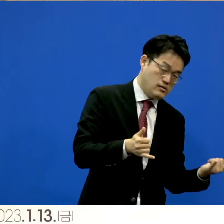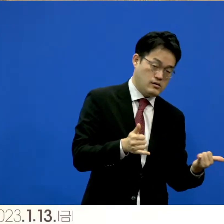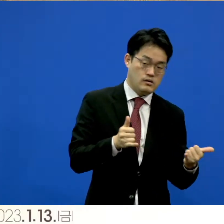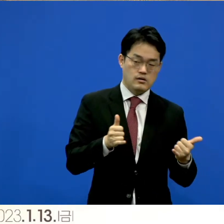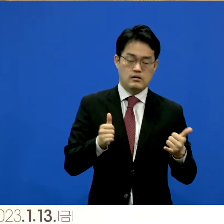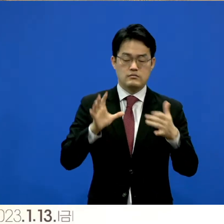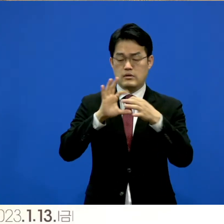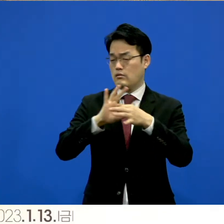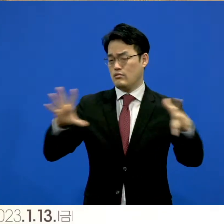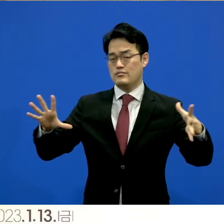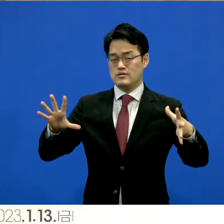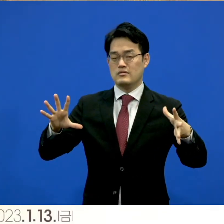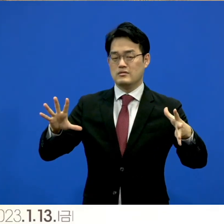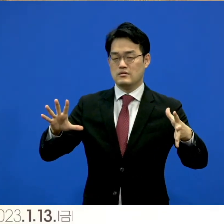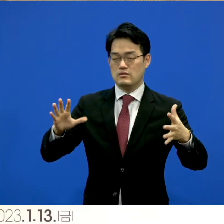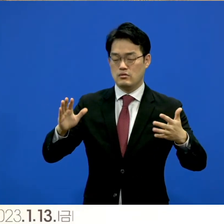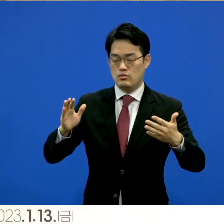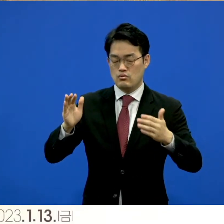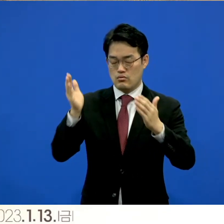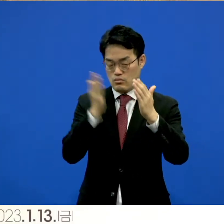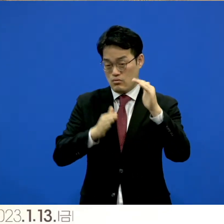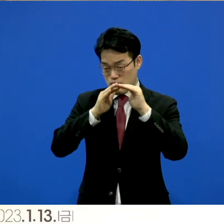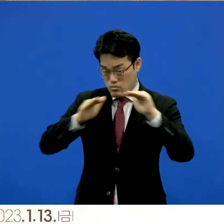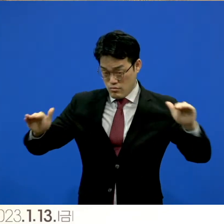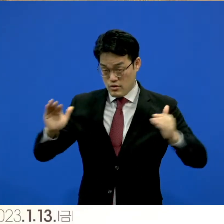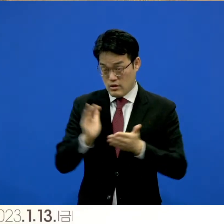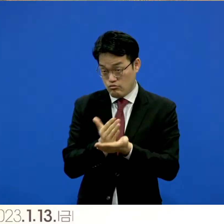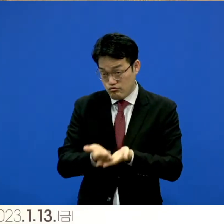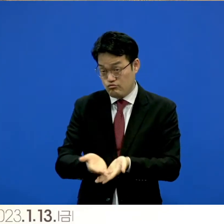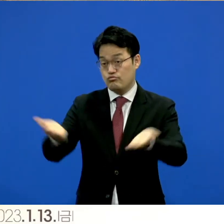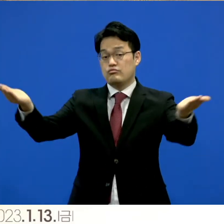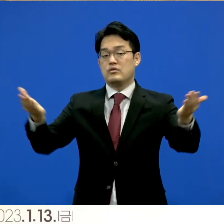구별 없이 흘러갈 수 있는 게 복음이었어요. 그래서 오늘 여기까지 올 수 있어요.